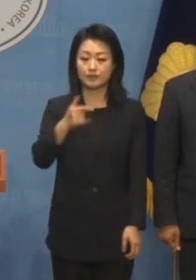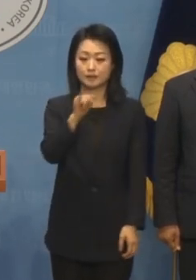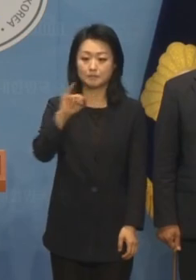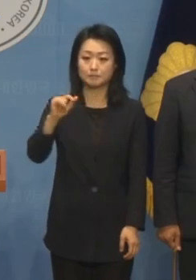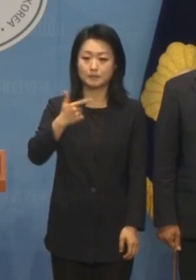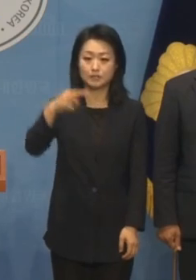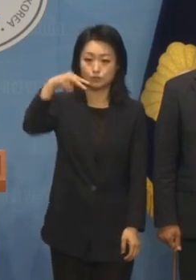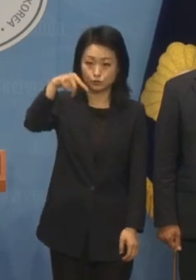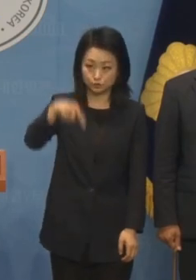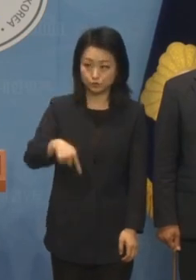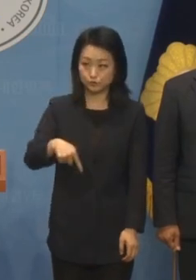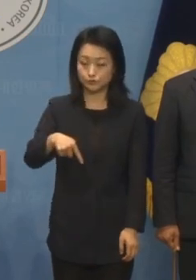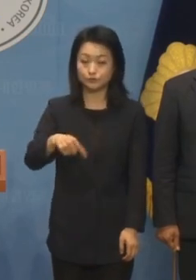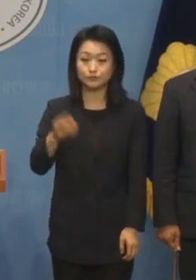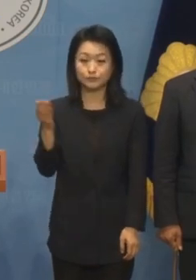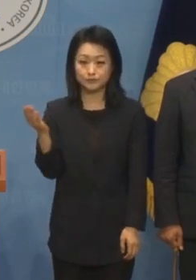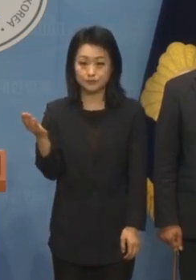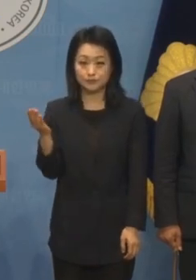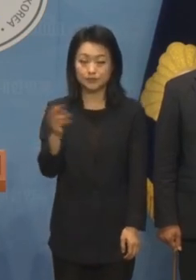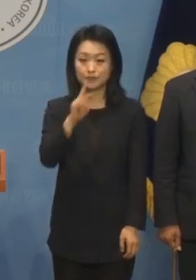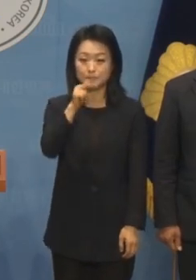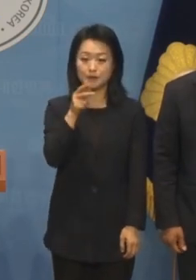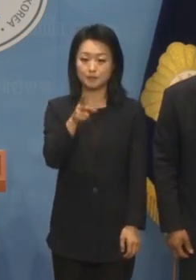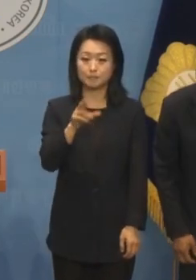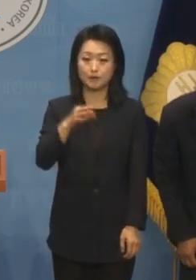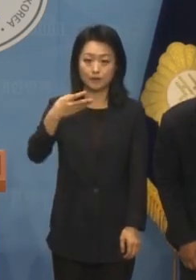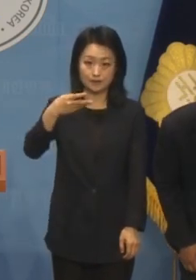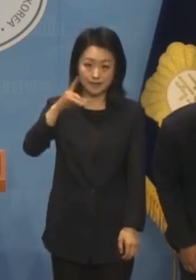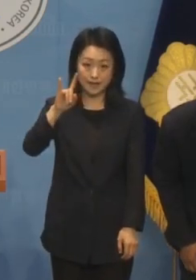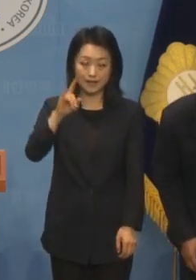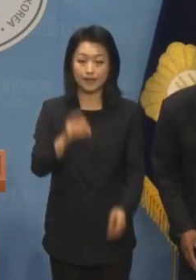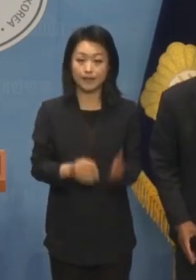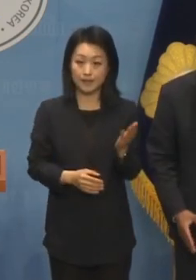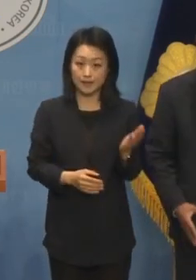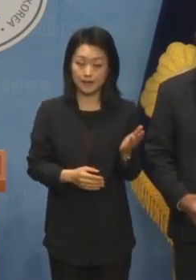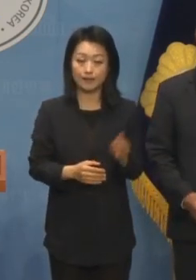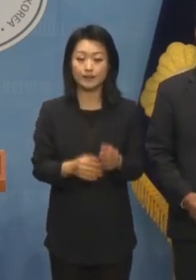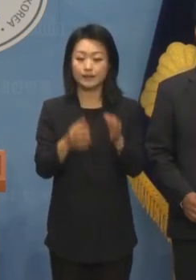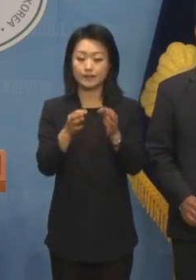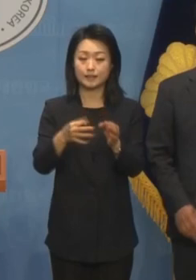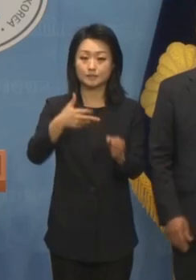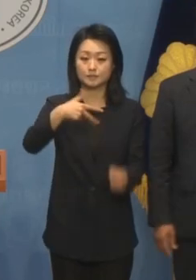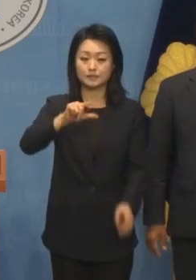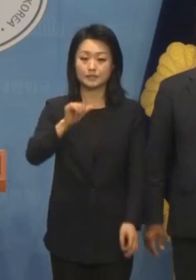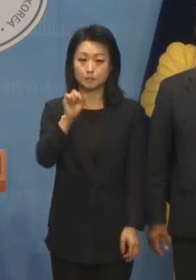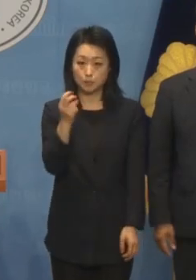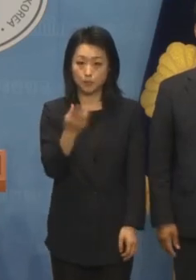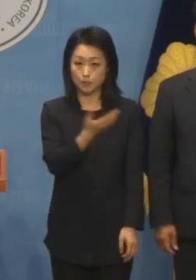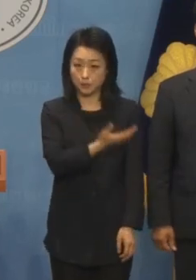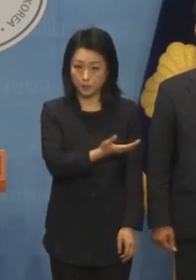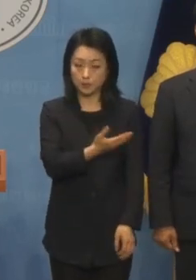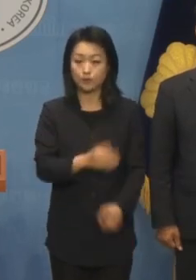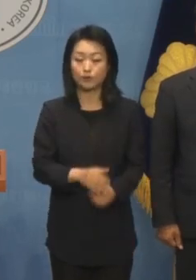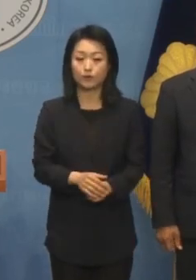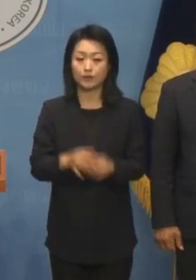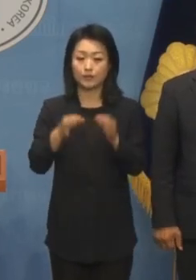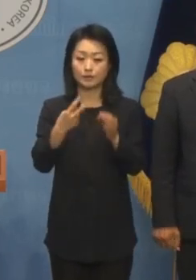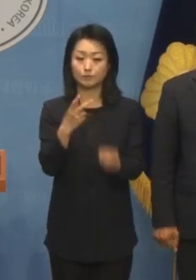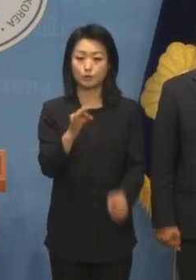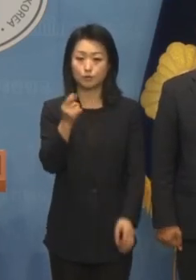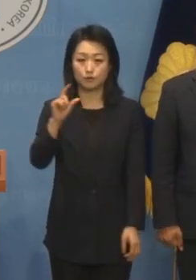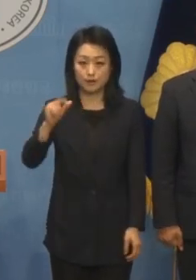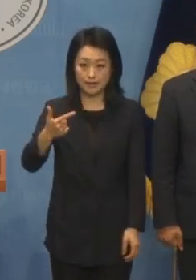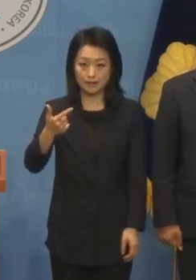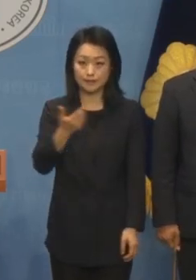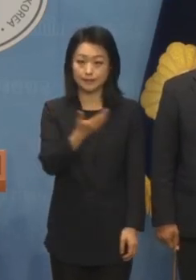한민수 당선자님 오셨습니다. 박균택 당선자님, 그리고 김기표 당선자님 오셨습니다. 김동아